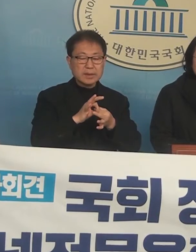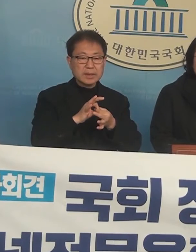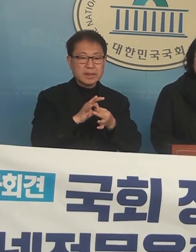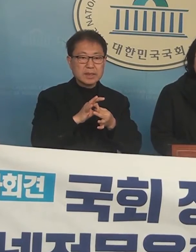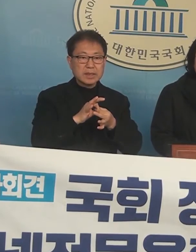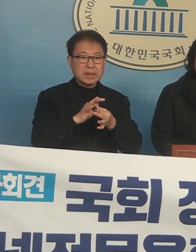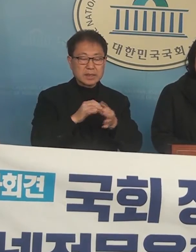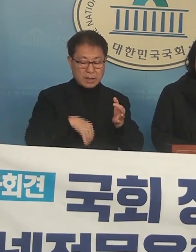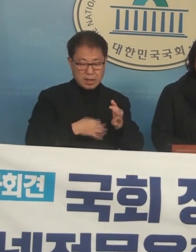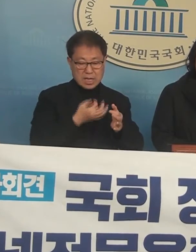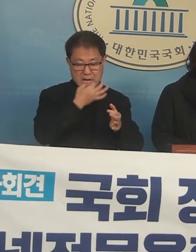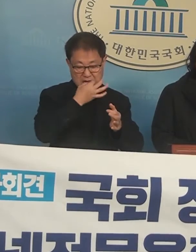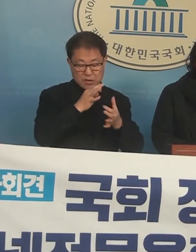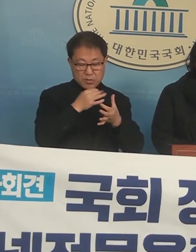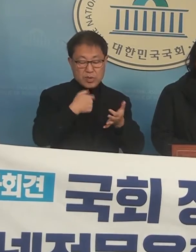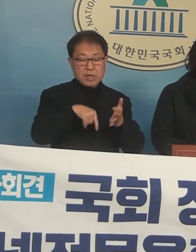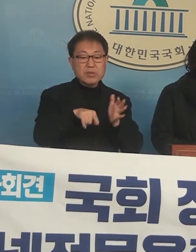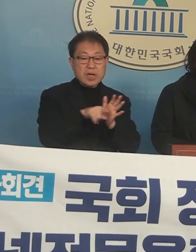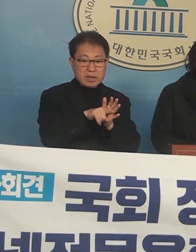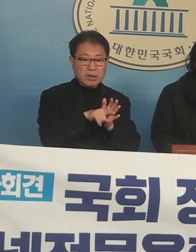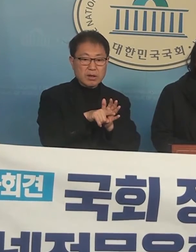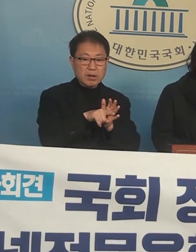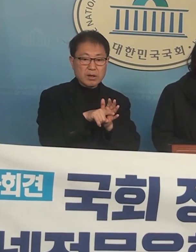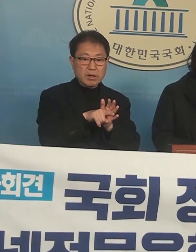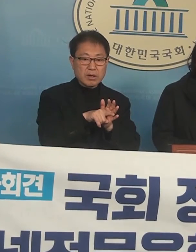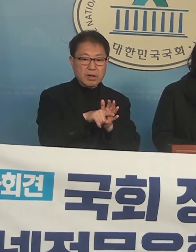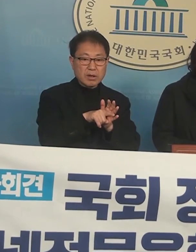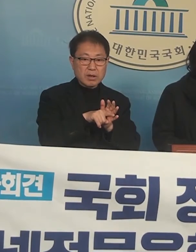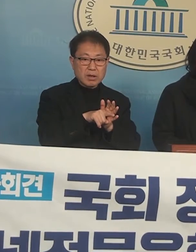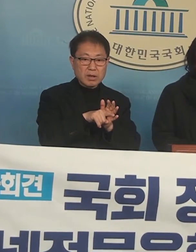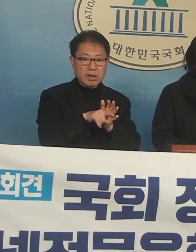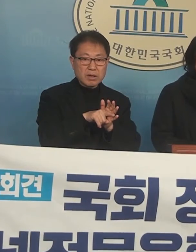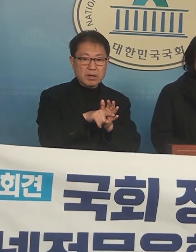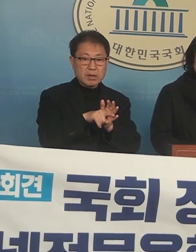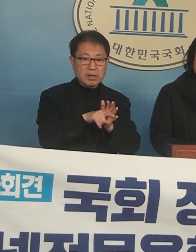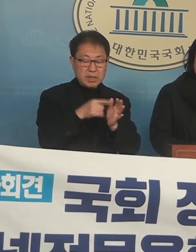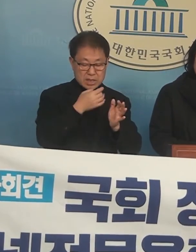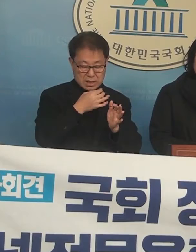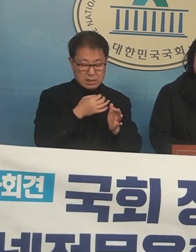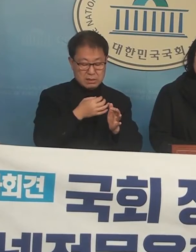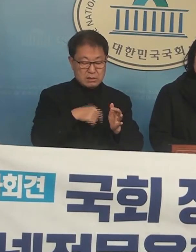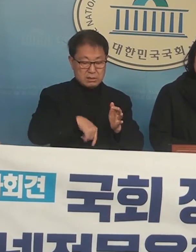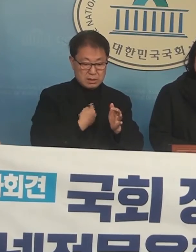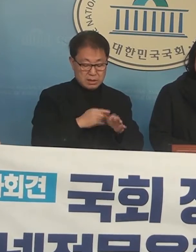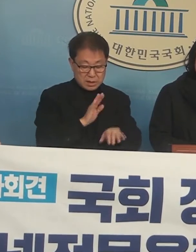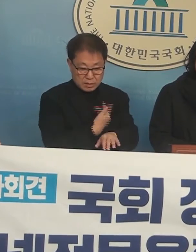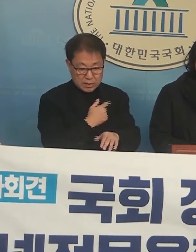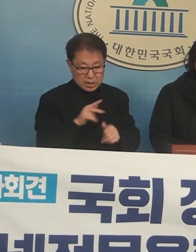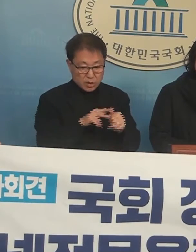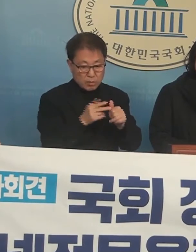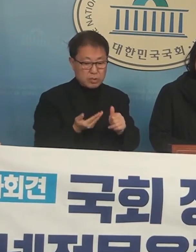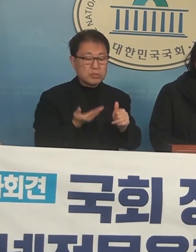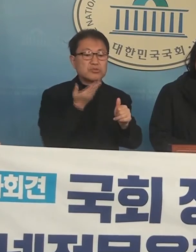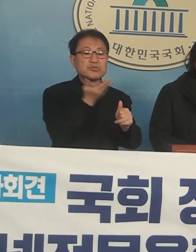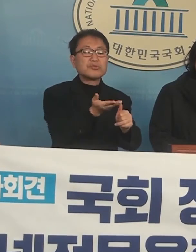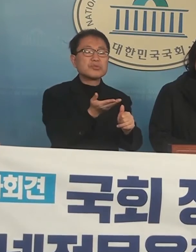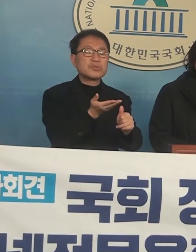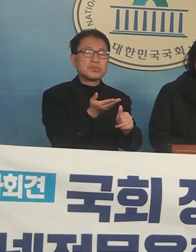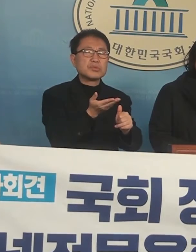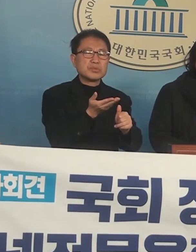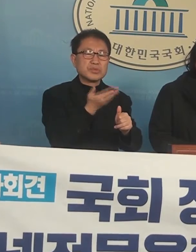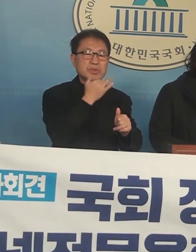그리고 본인들의 이익을 위해서 소비자들을 기망하거나 소비자들에게 뭔가 잘못된 정보를 줄 가능성이 상당히